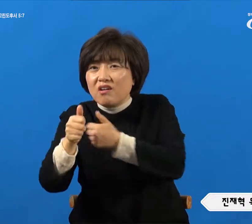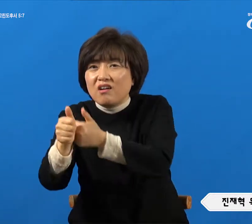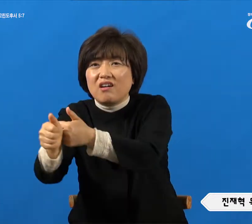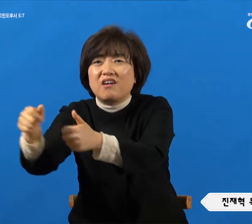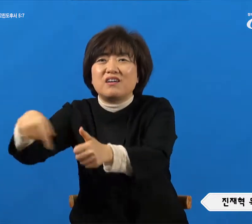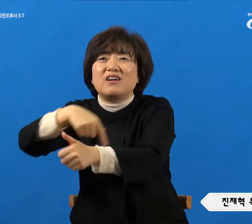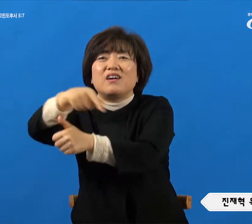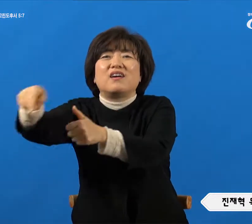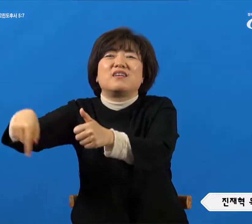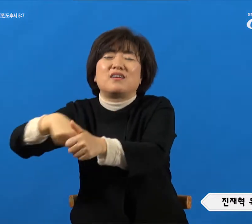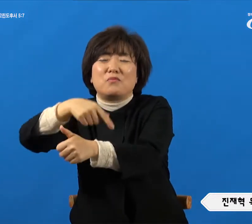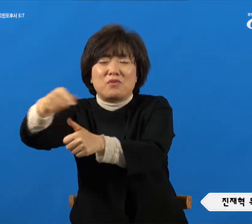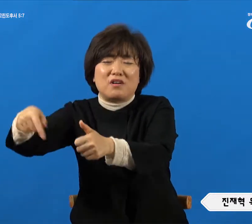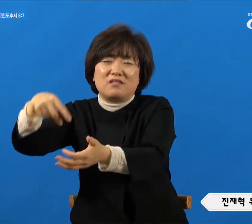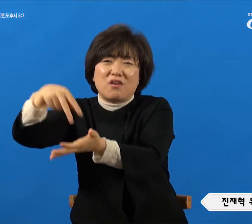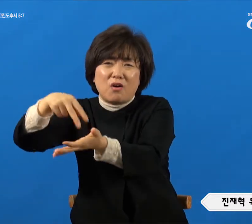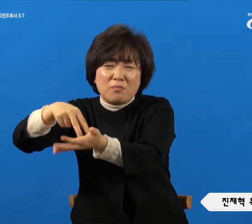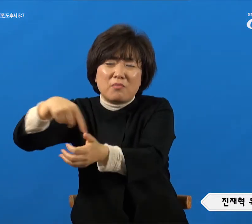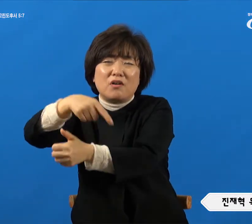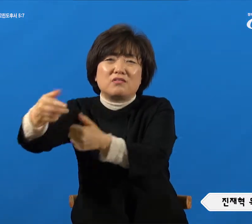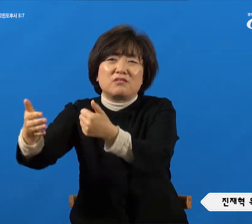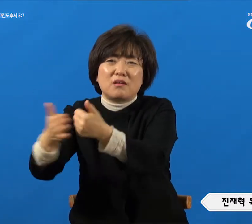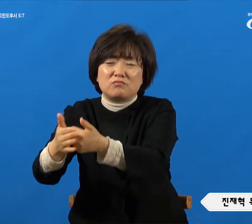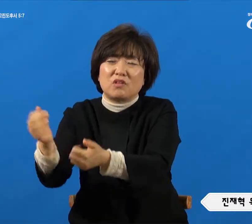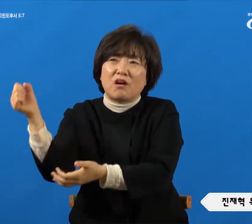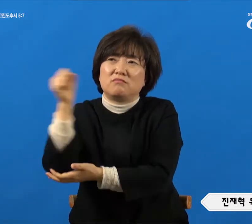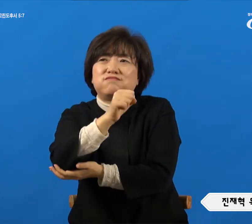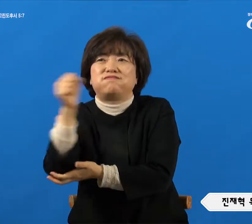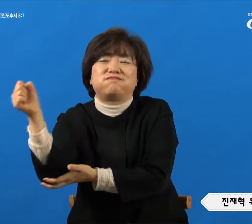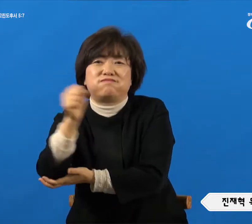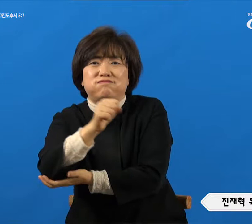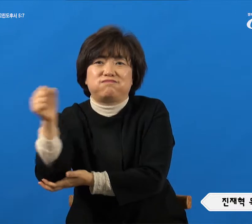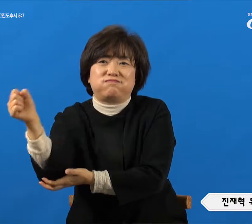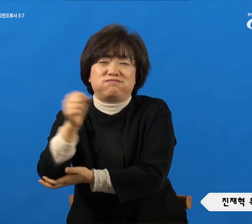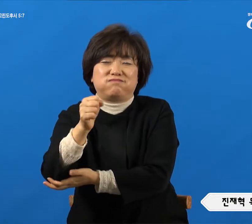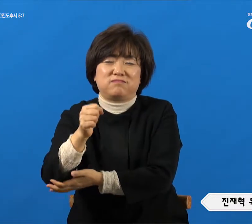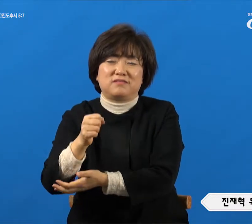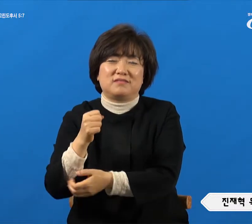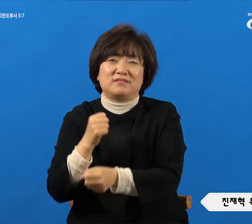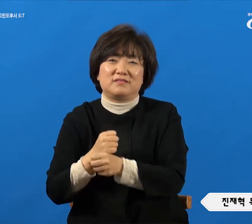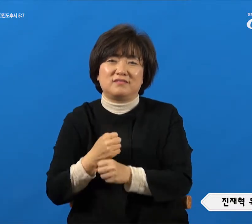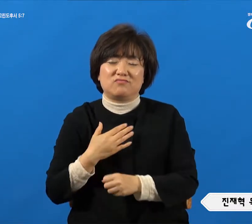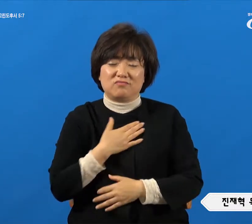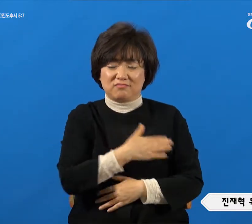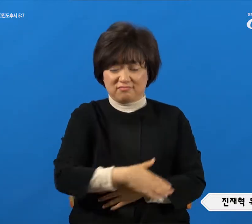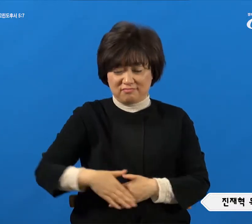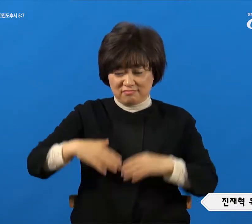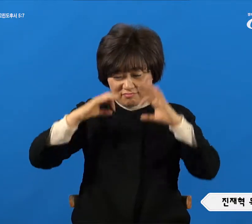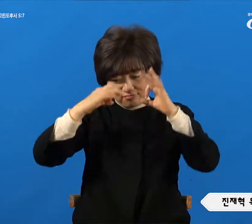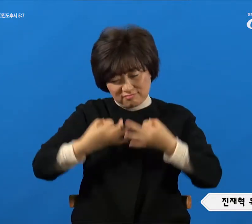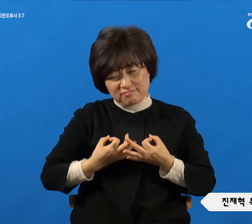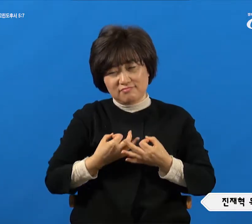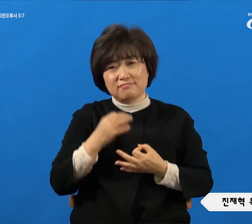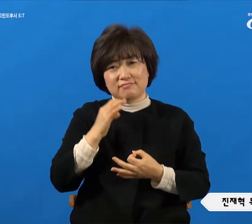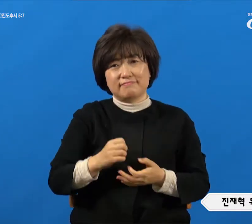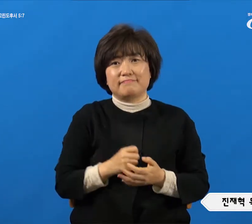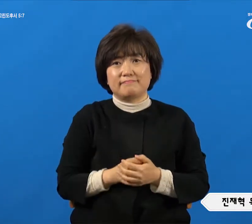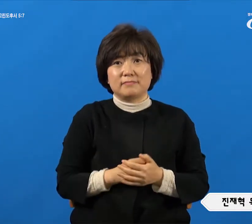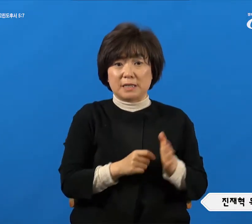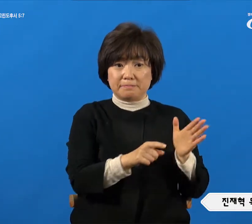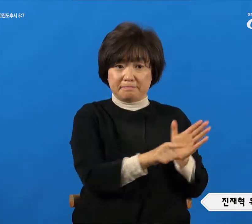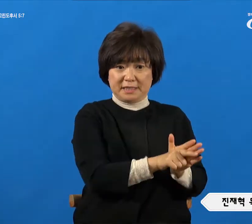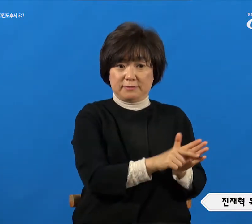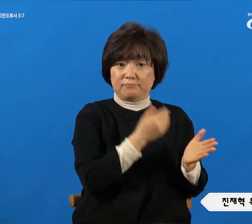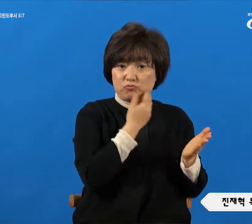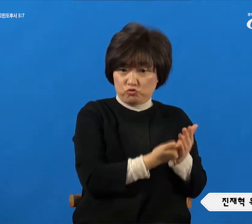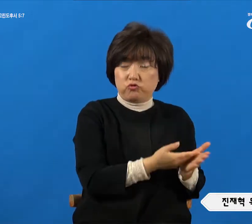때문에 혼동되고 좌우되고 움직이는 우리들의 모습을 보게 됩니다. 믿음이